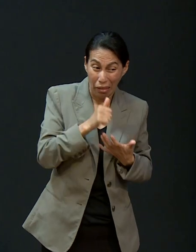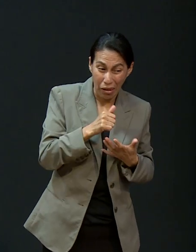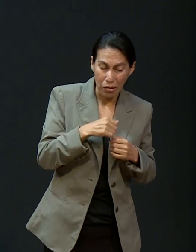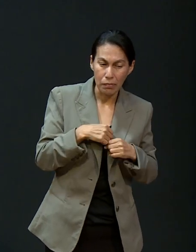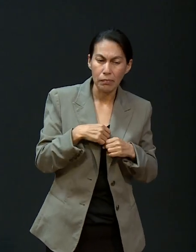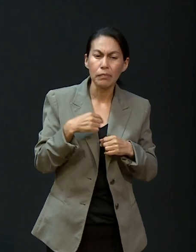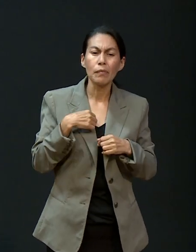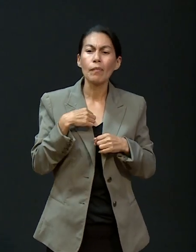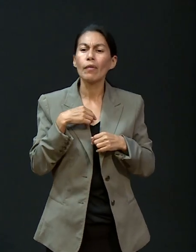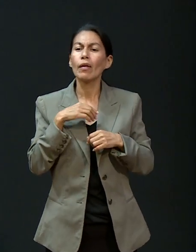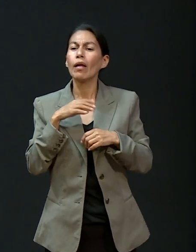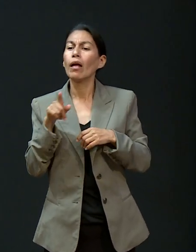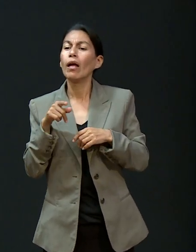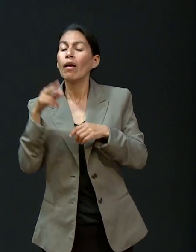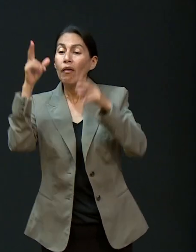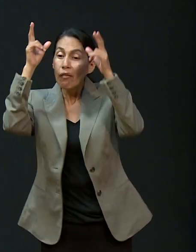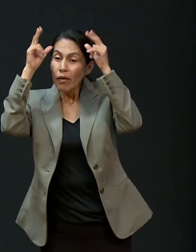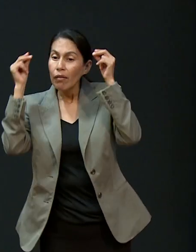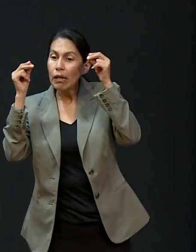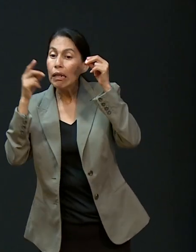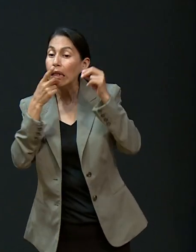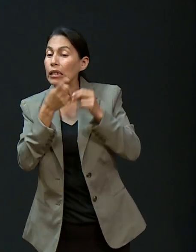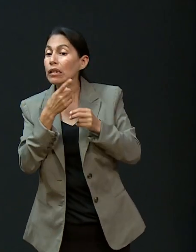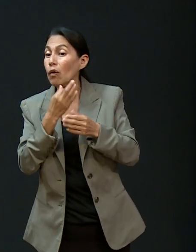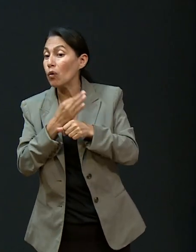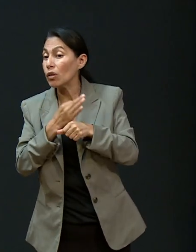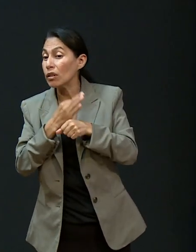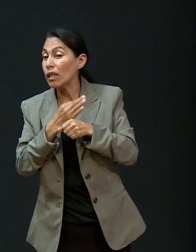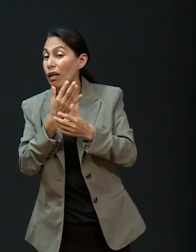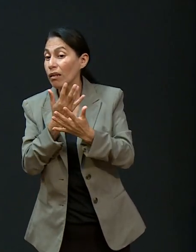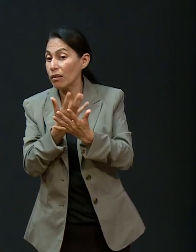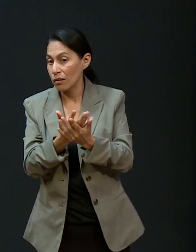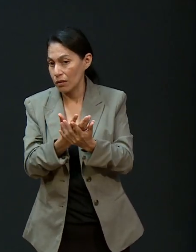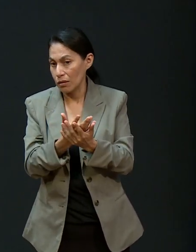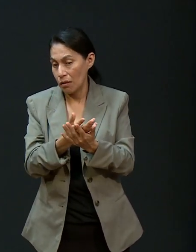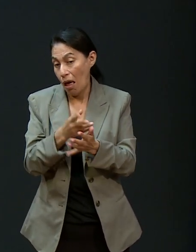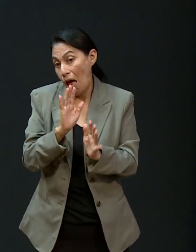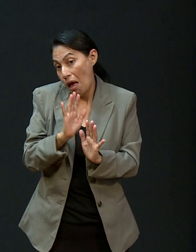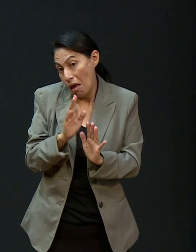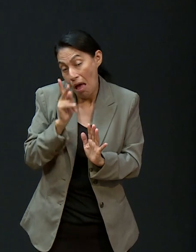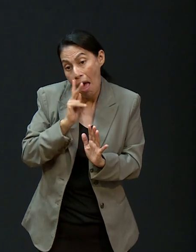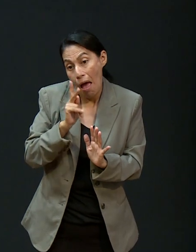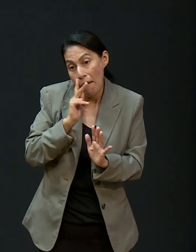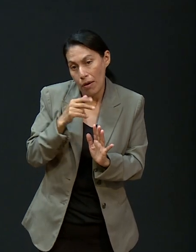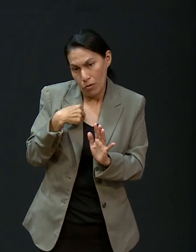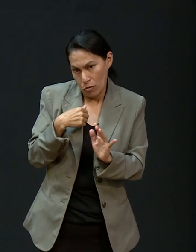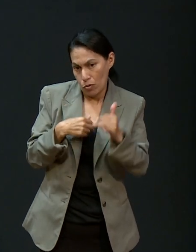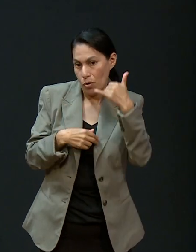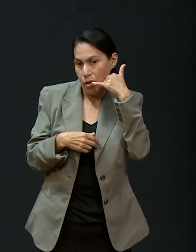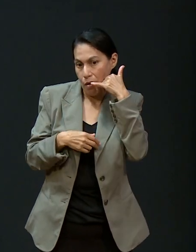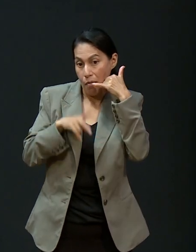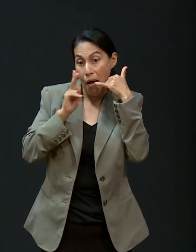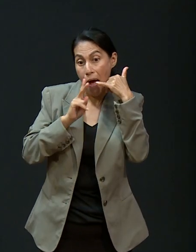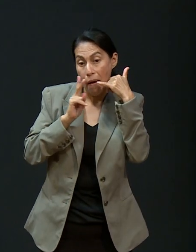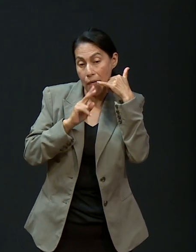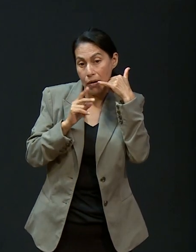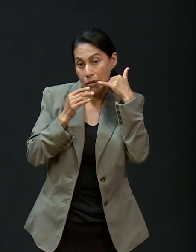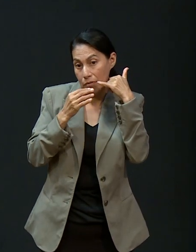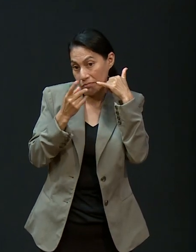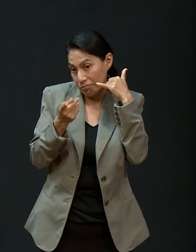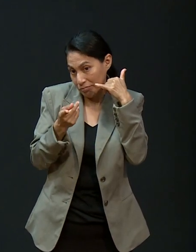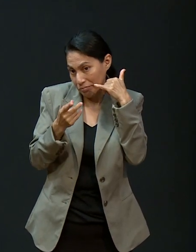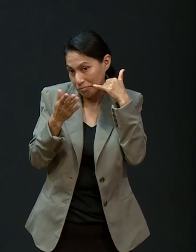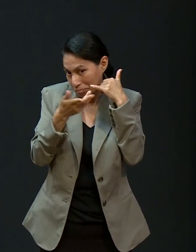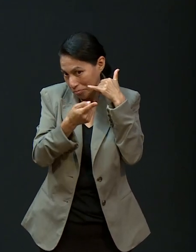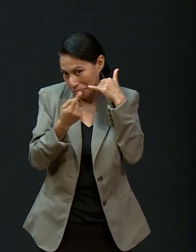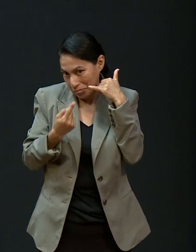Y yo le busco, y la enfermera dice, mira, está en su horario de descanso, pero yo voy a llamarlo, no sé si